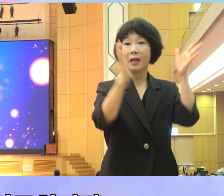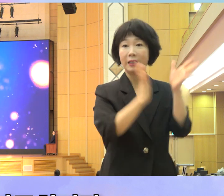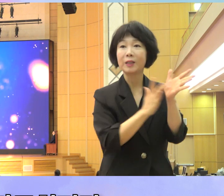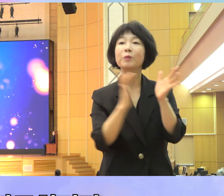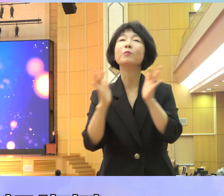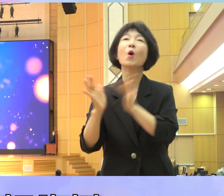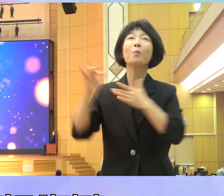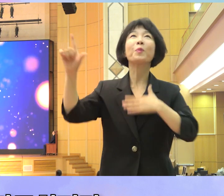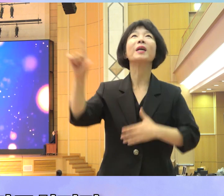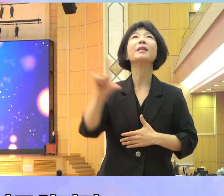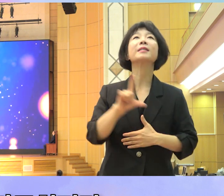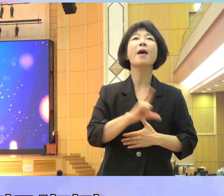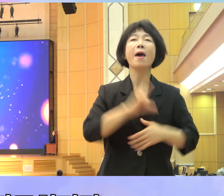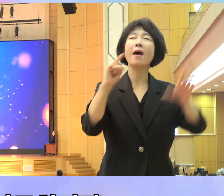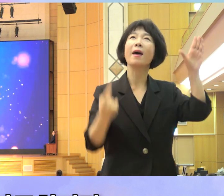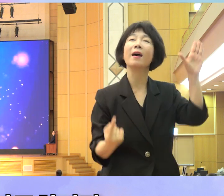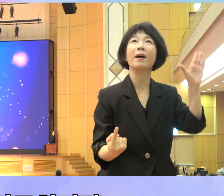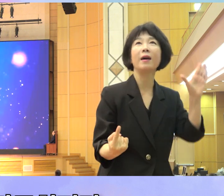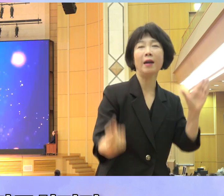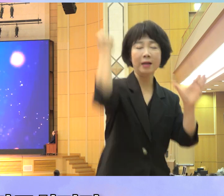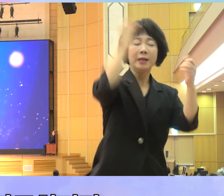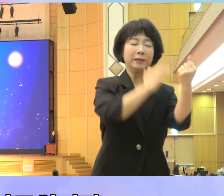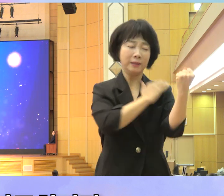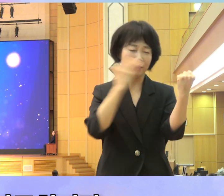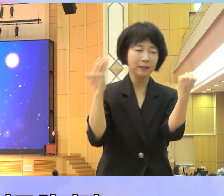예수 이름 높이세.